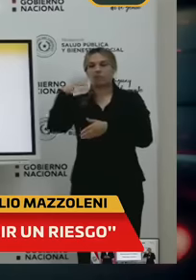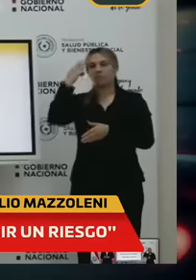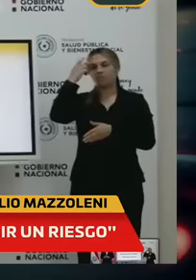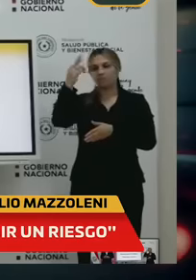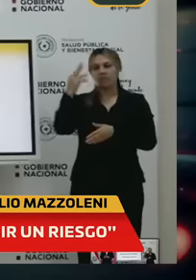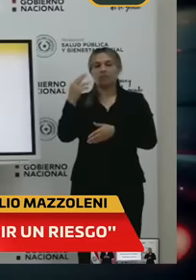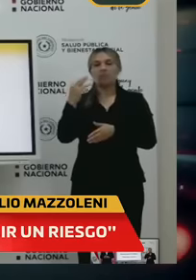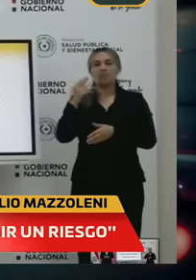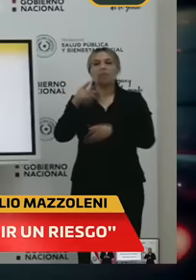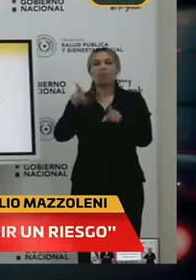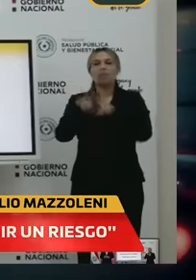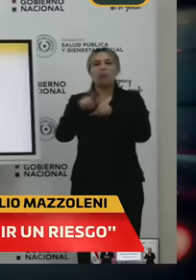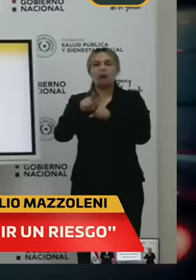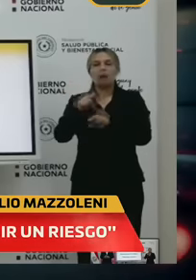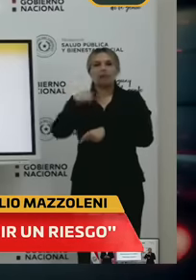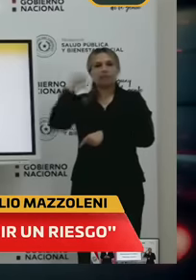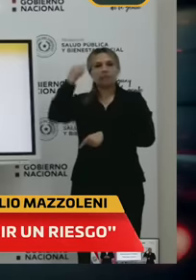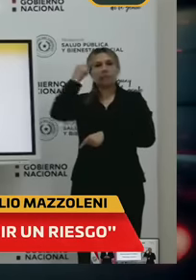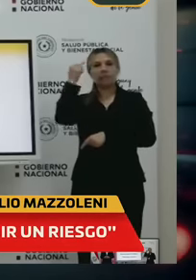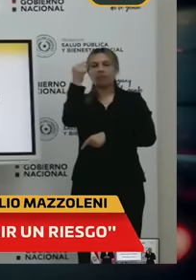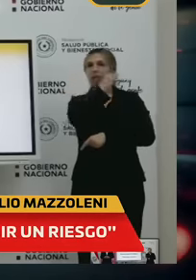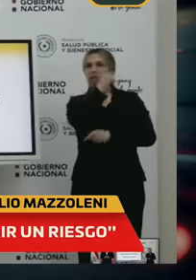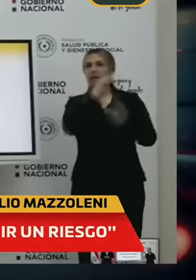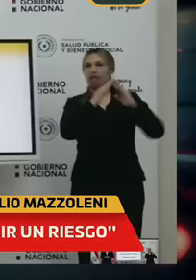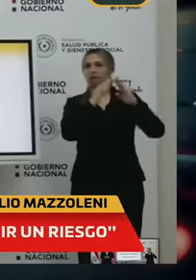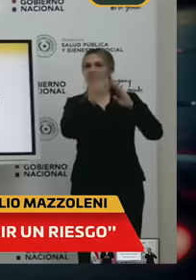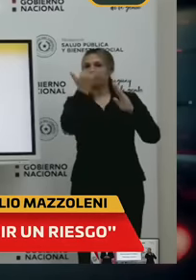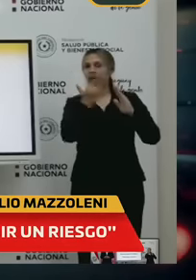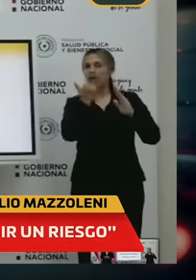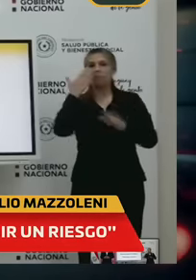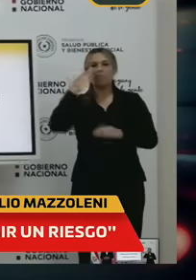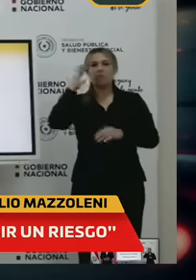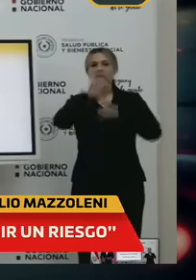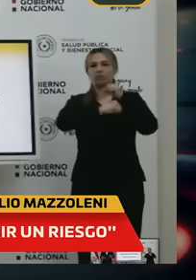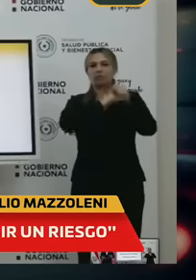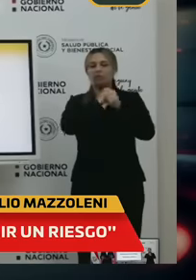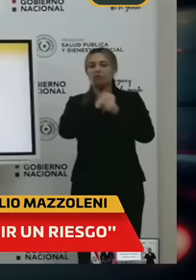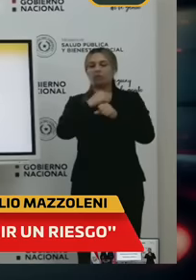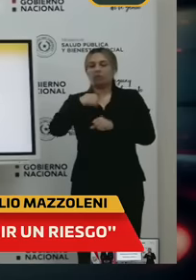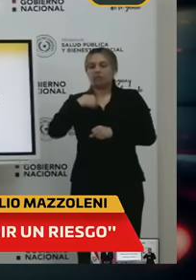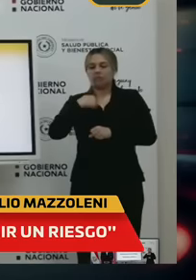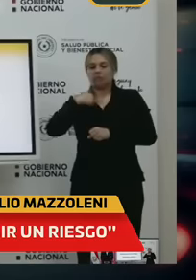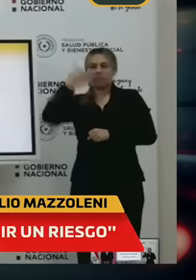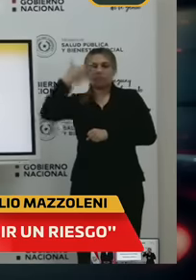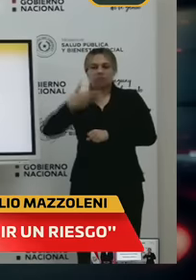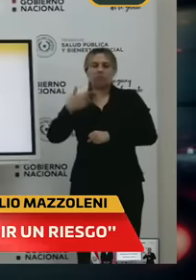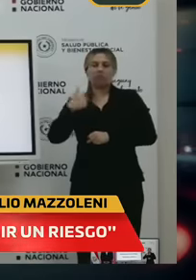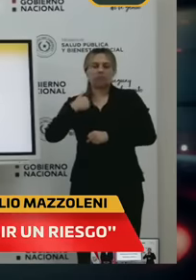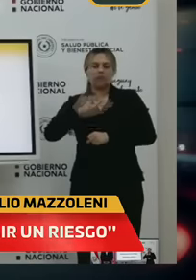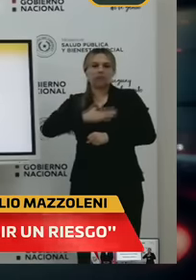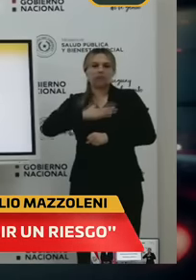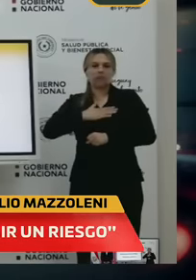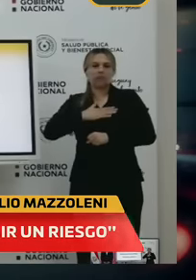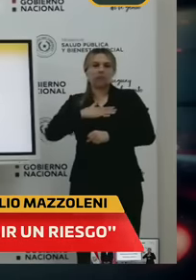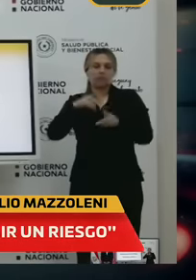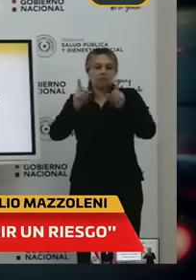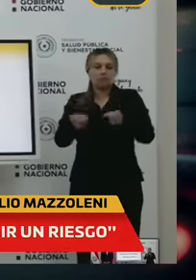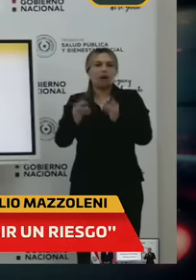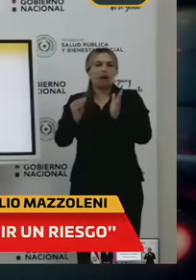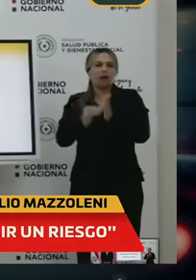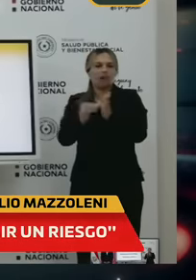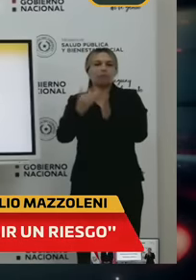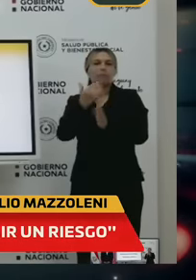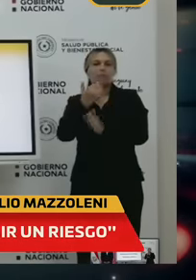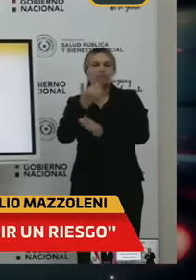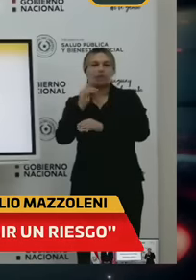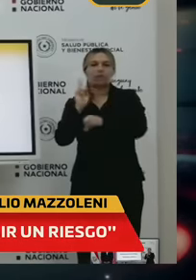obviamente acepta el riesgo de algunos casos, pero tenemos que proteger esas poblaciones y una estrategia de